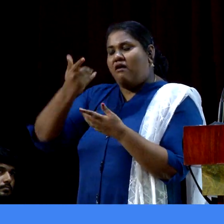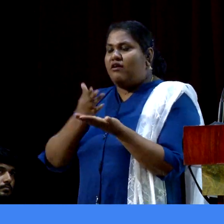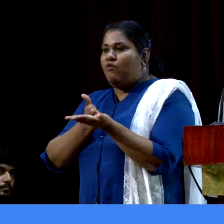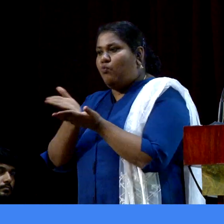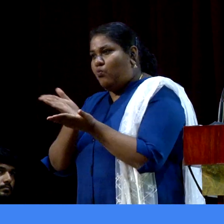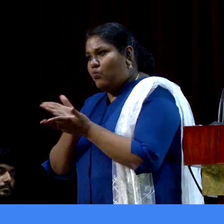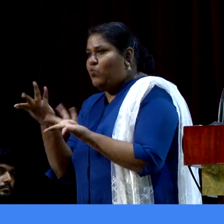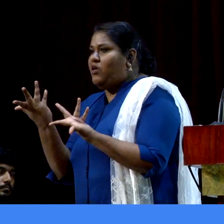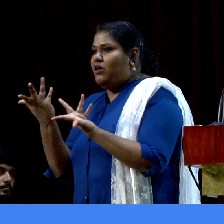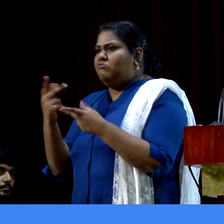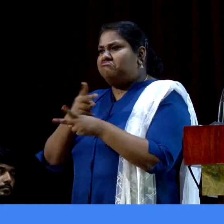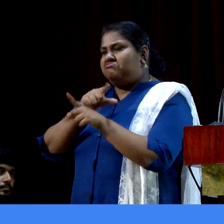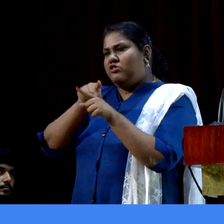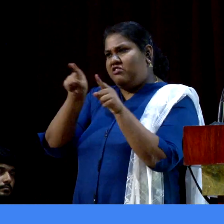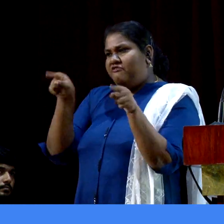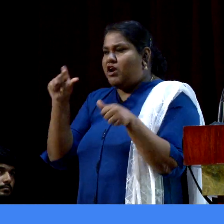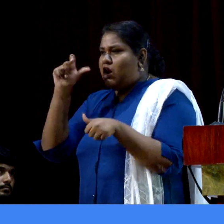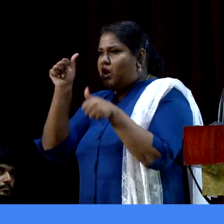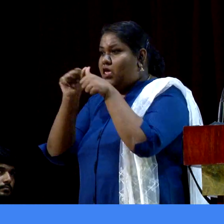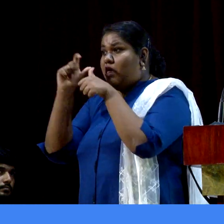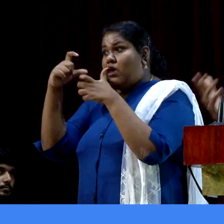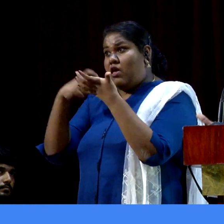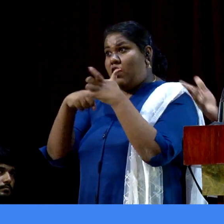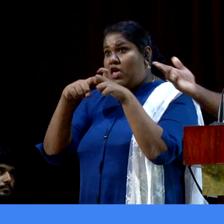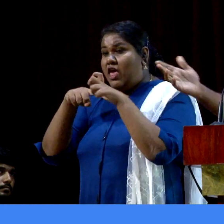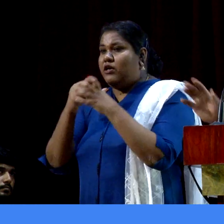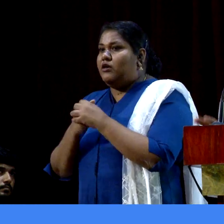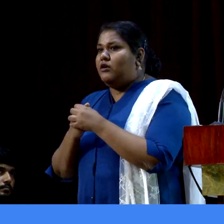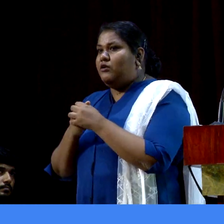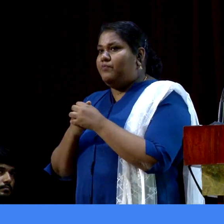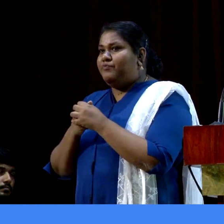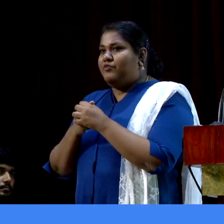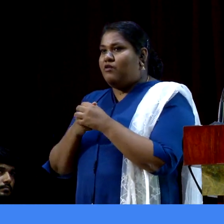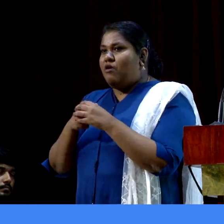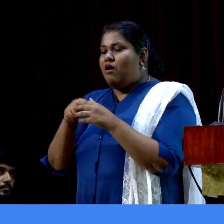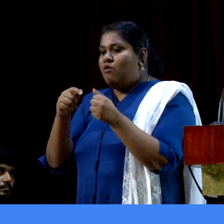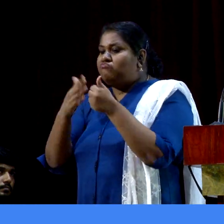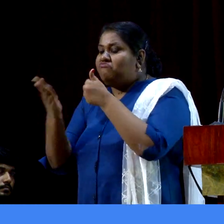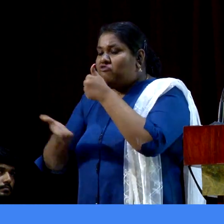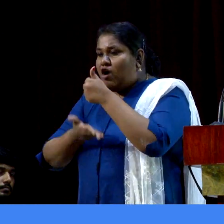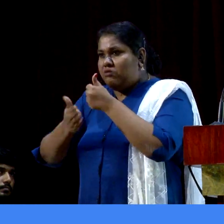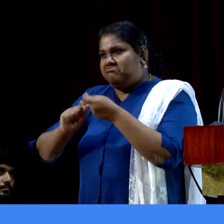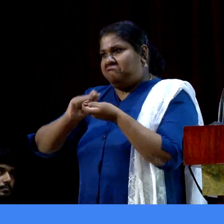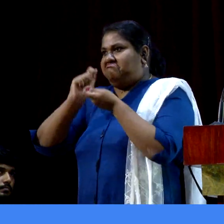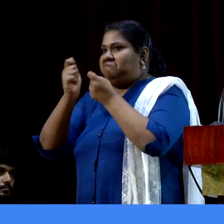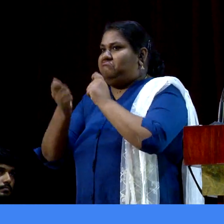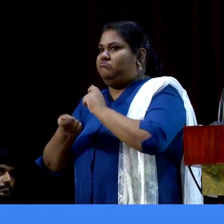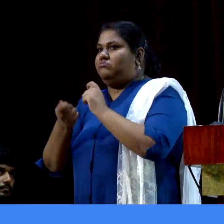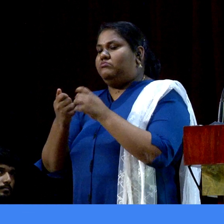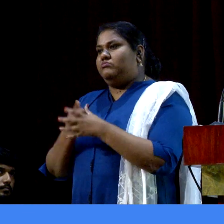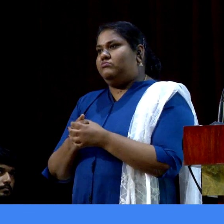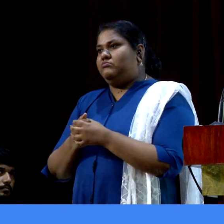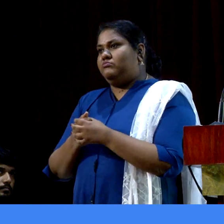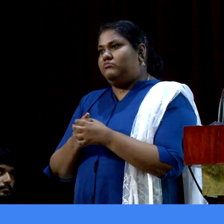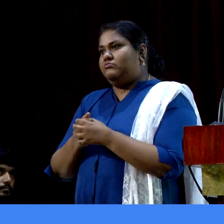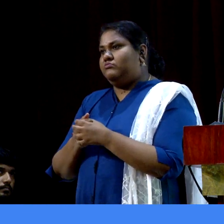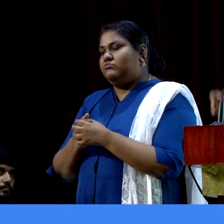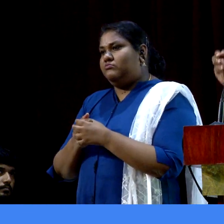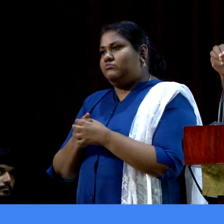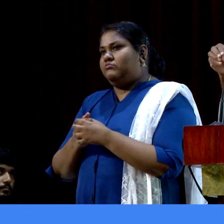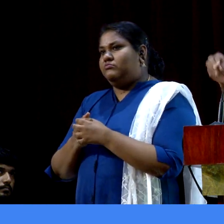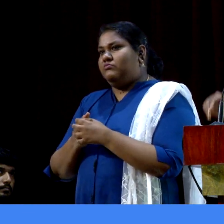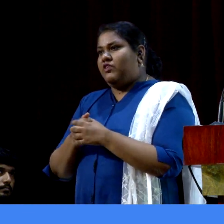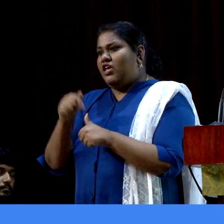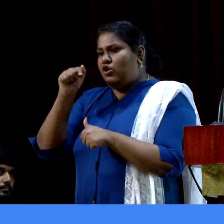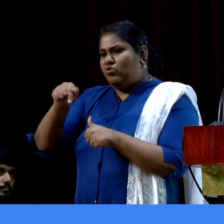பல லட்சம் ஏக்கர்களை விவசாய நிலமாய் மாற்றி காண்பித்தது அன்றைய அரசு, எங்களுடைய அரசு. எனவே